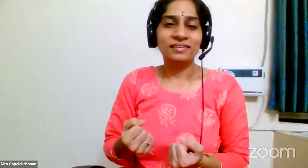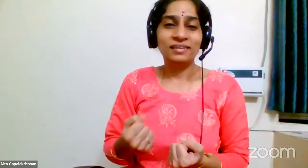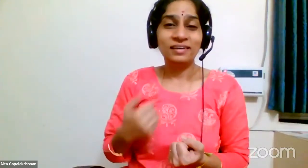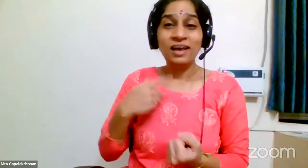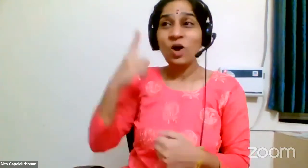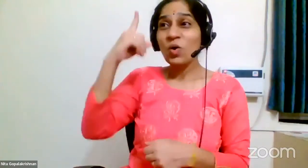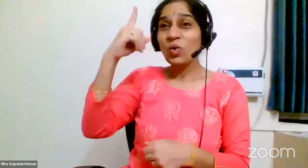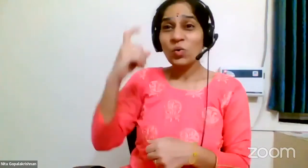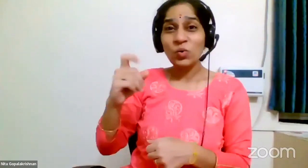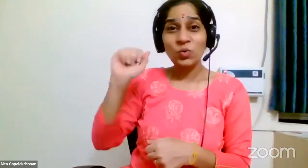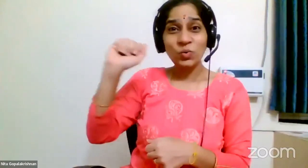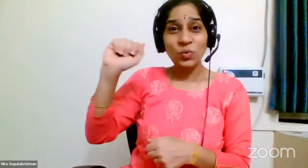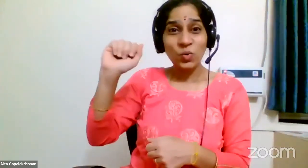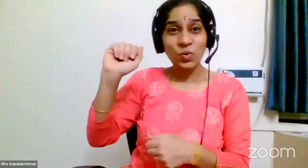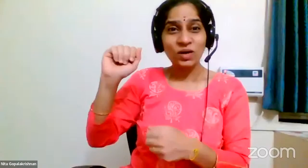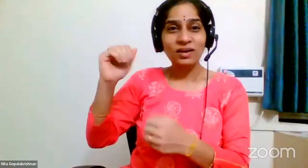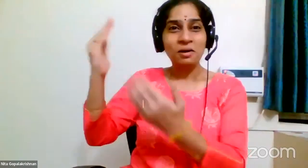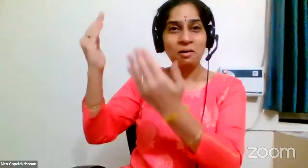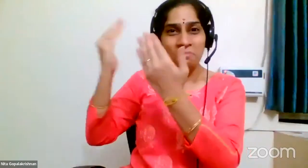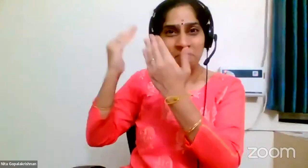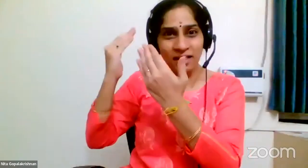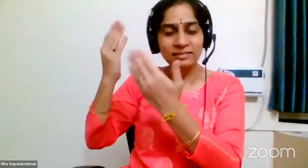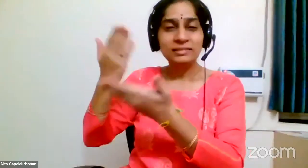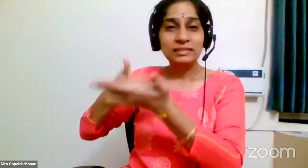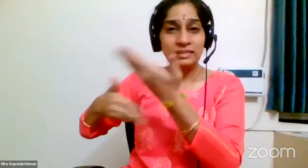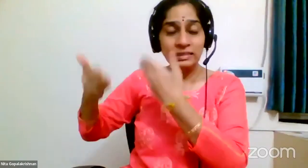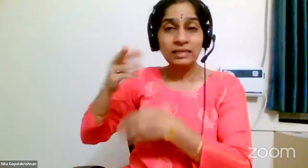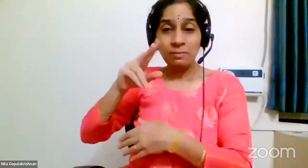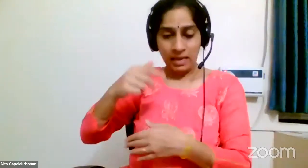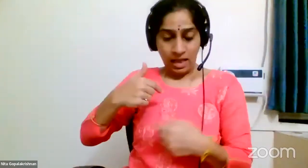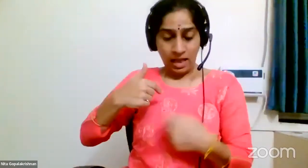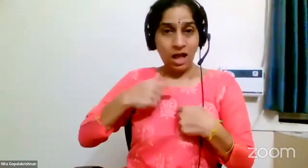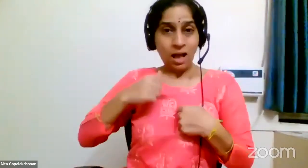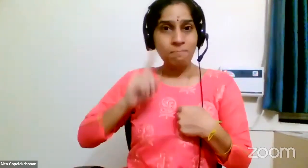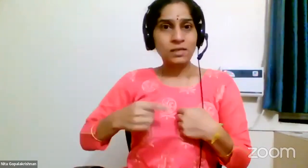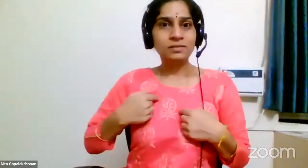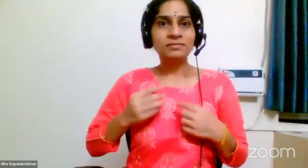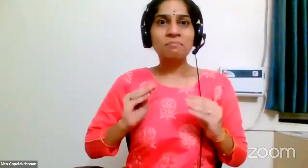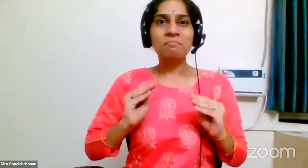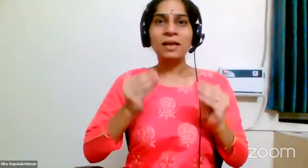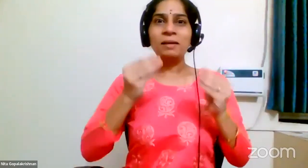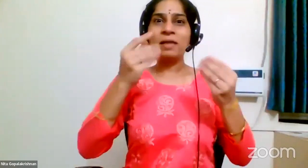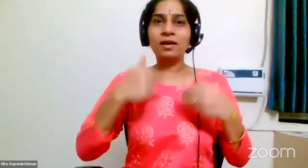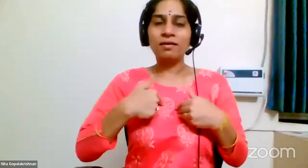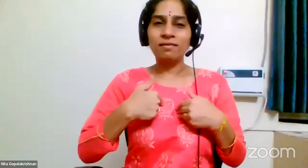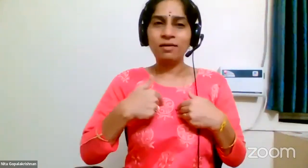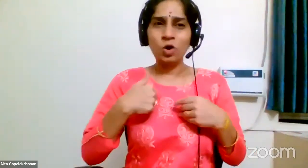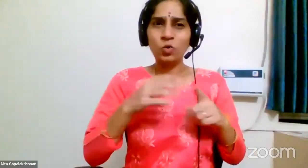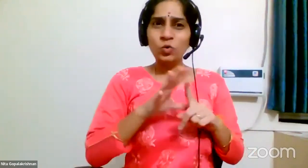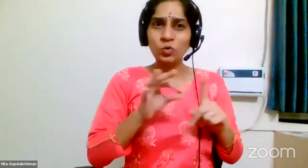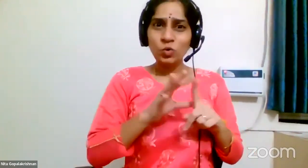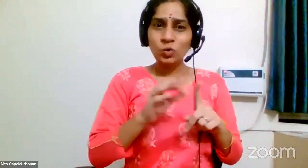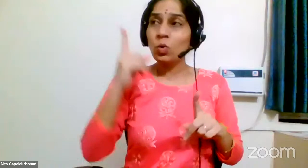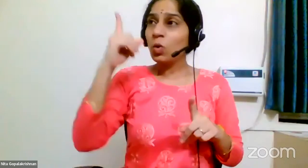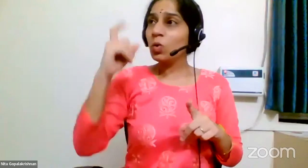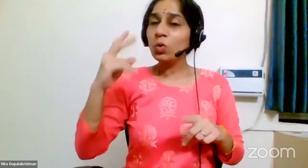हम अट्रैक्ट कर सकें, अपनी और खींच सकें, आकर्षित कर सकें। क्योंकि